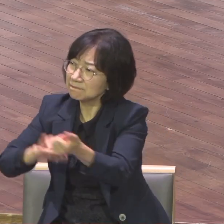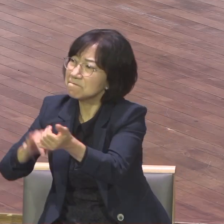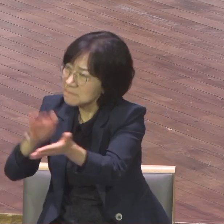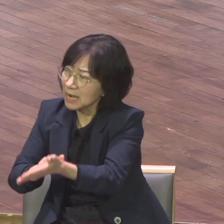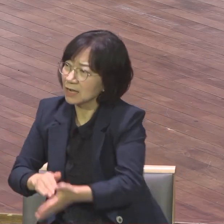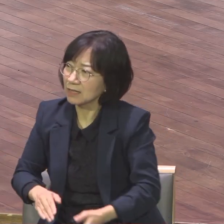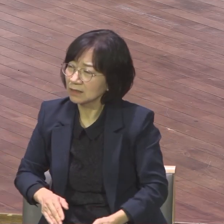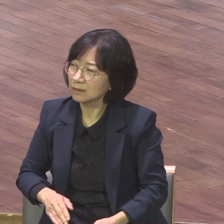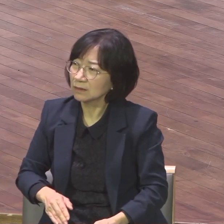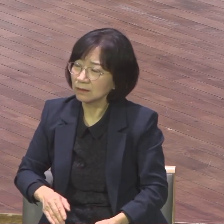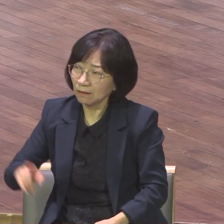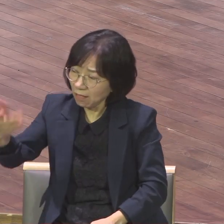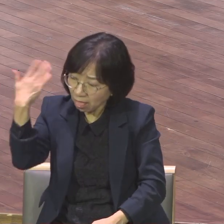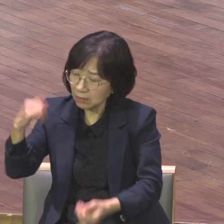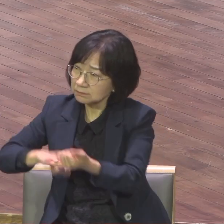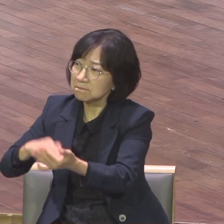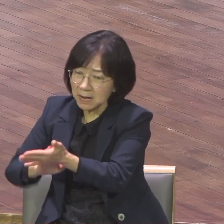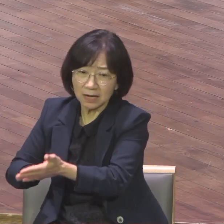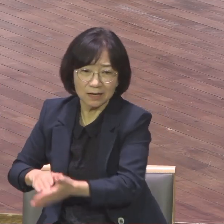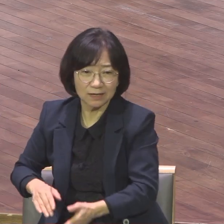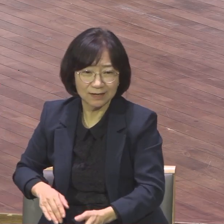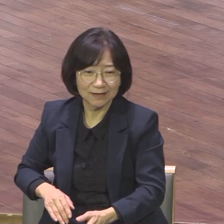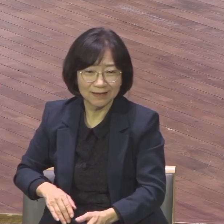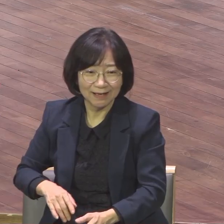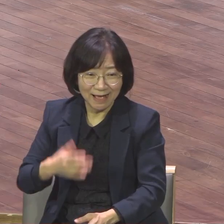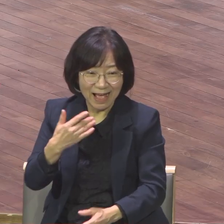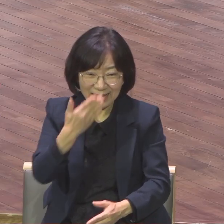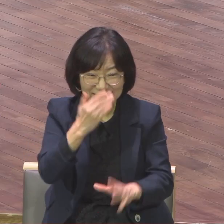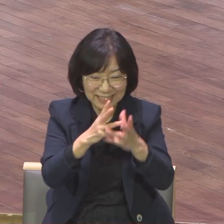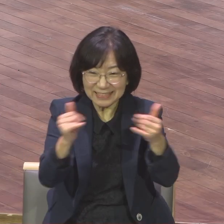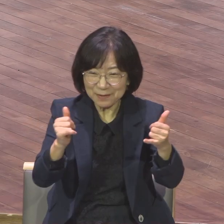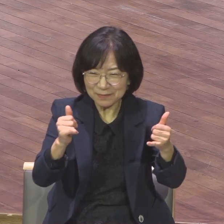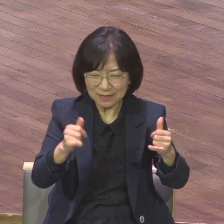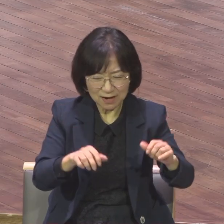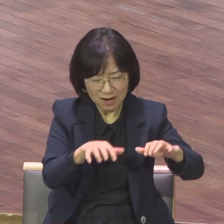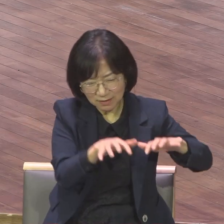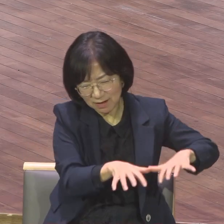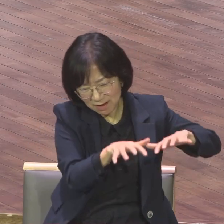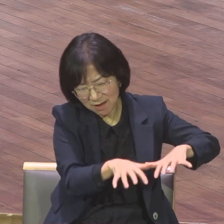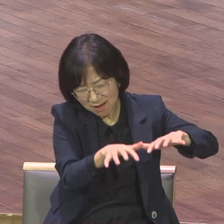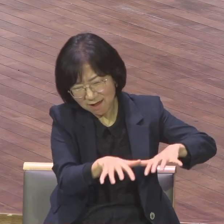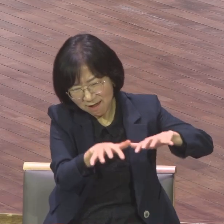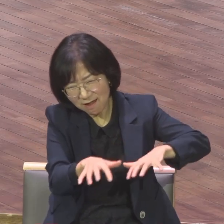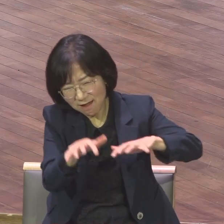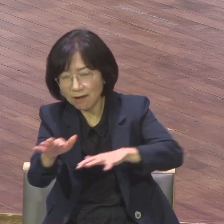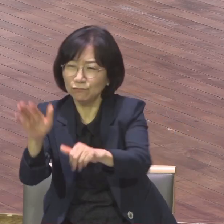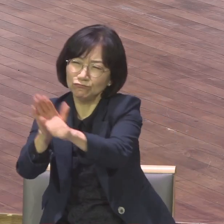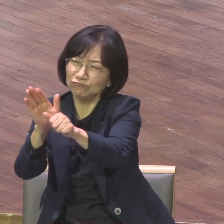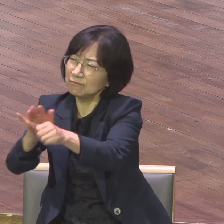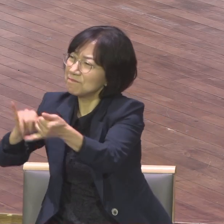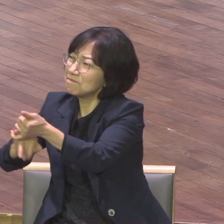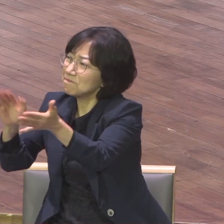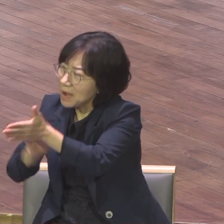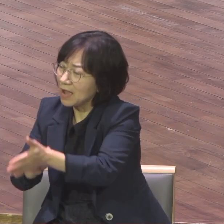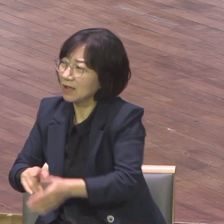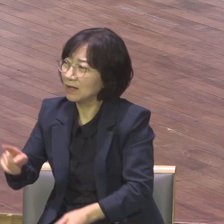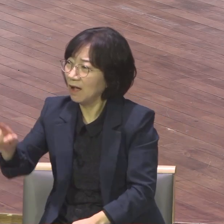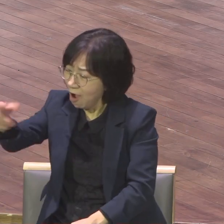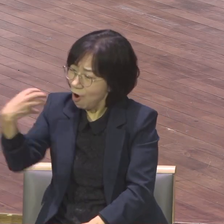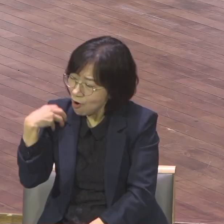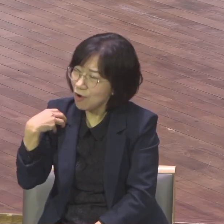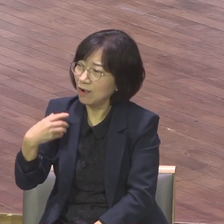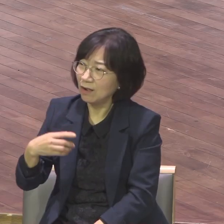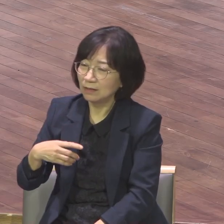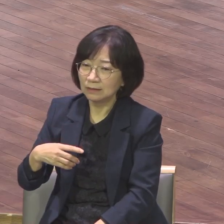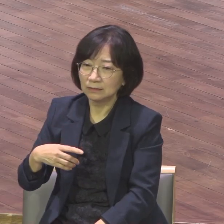하나님 말씀 안 했습니까? 그때 이스라엘 백성들 그 말씀하신 거 책임지세요. 이런 모세의